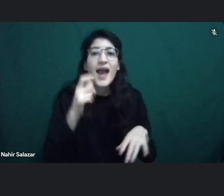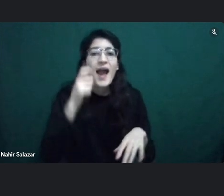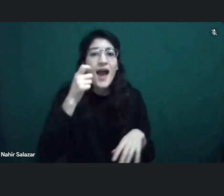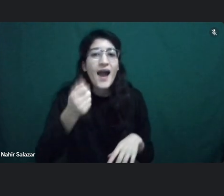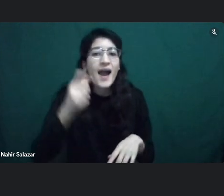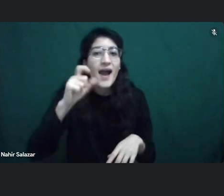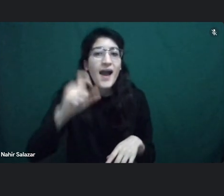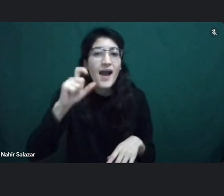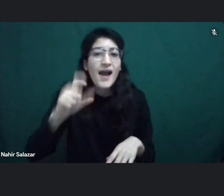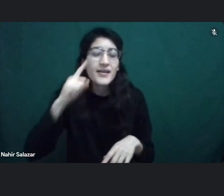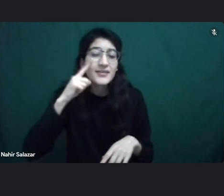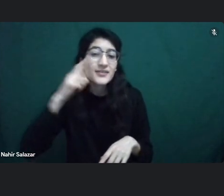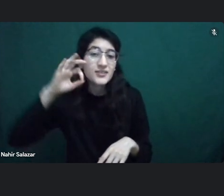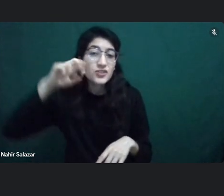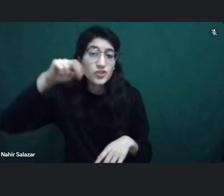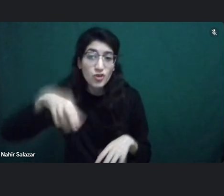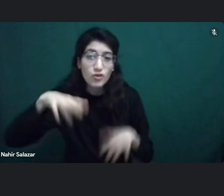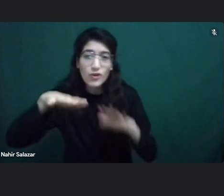pasado,